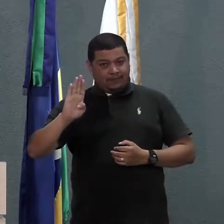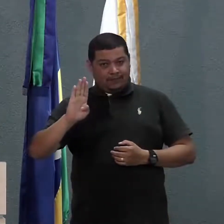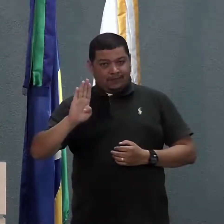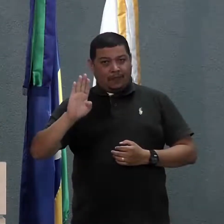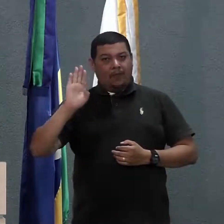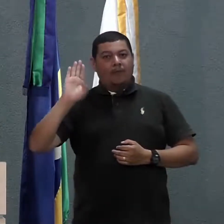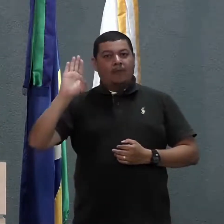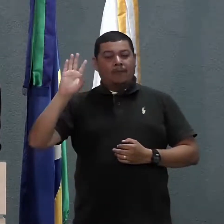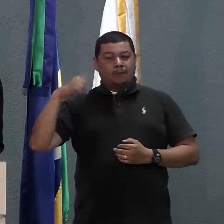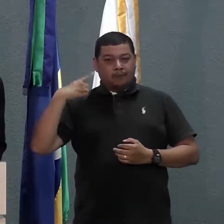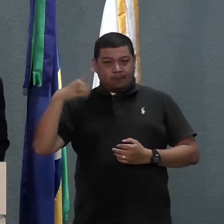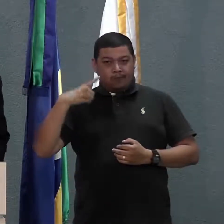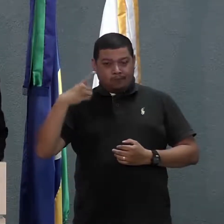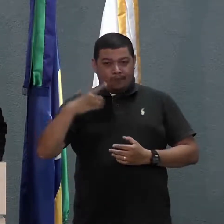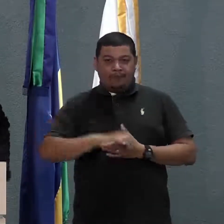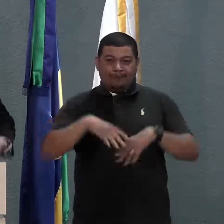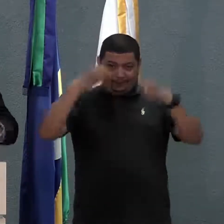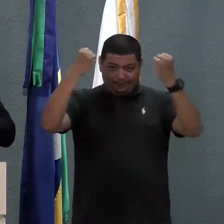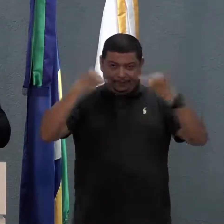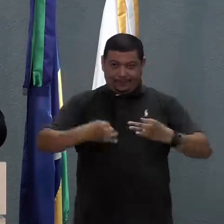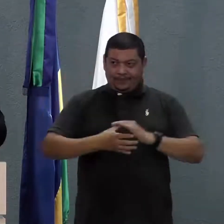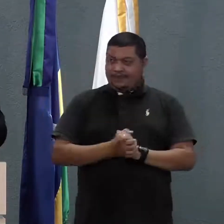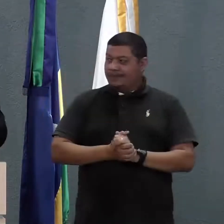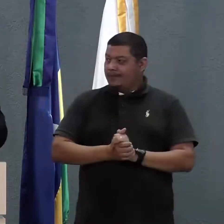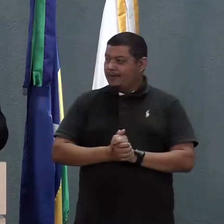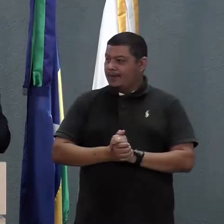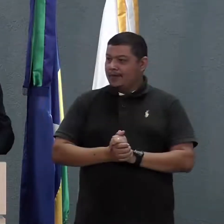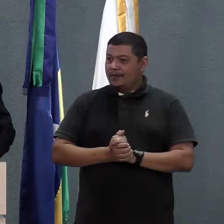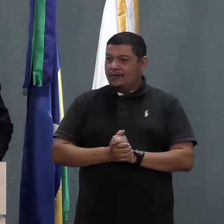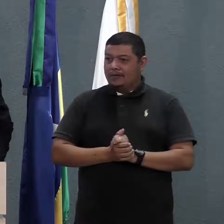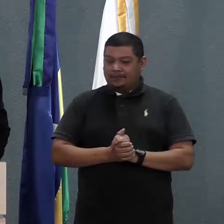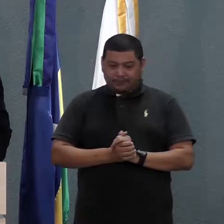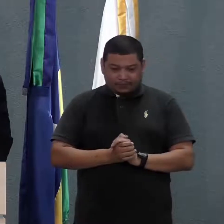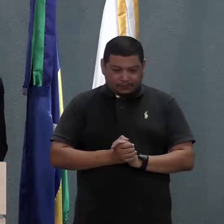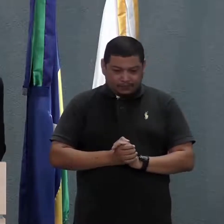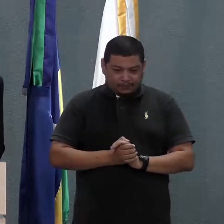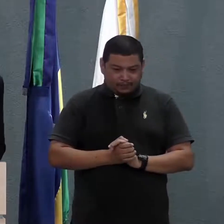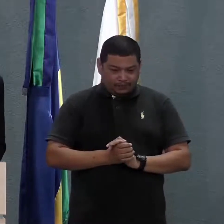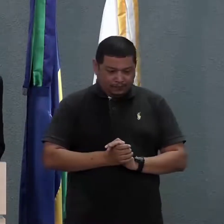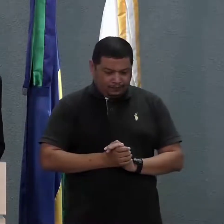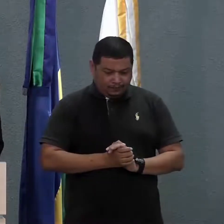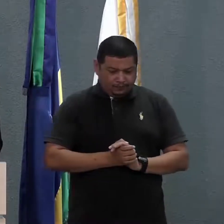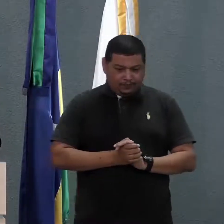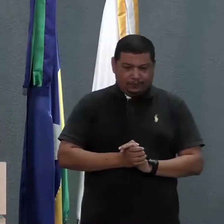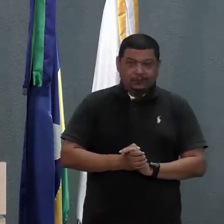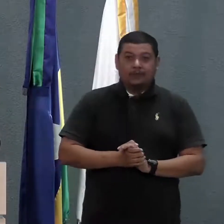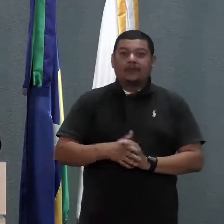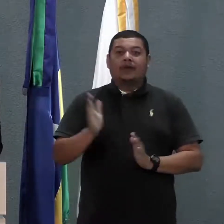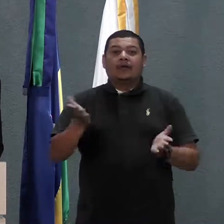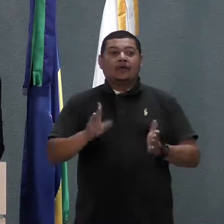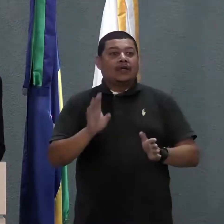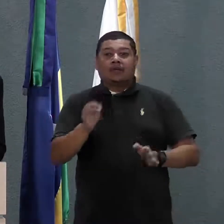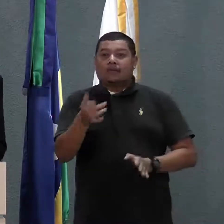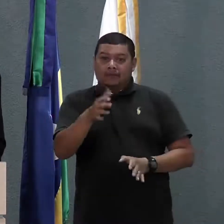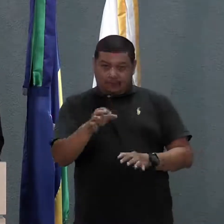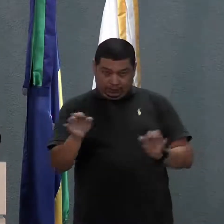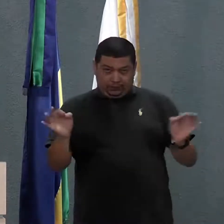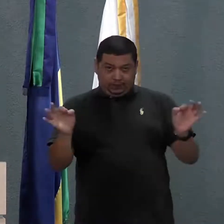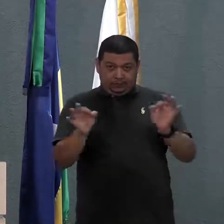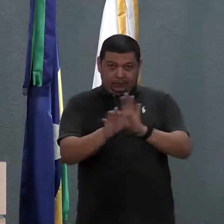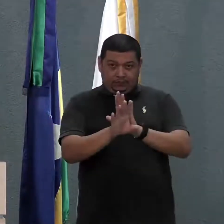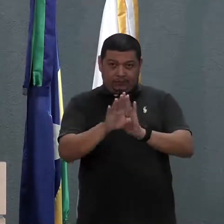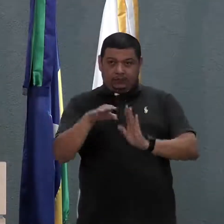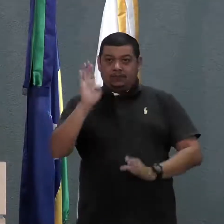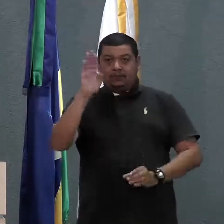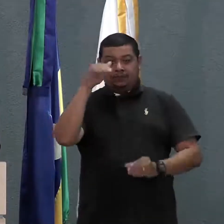E dizer, vereador Paulo, que a OAB, desde o início da nossa gestão, estamos concluindo agora o triênio, nossas eleições são